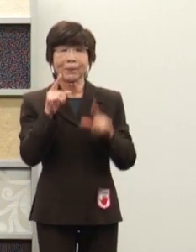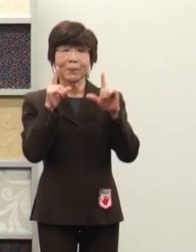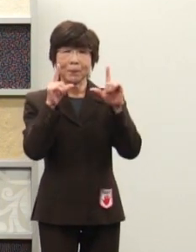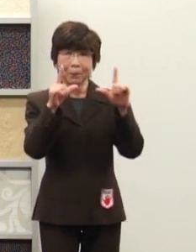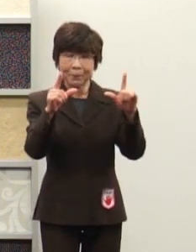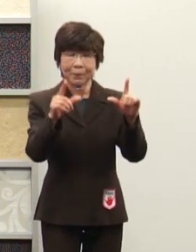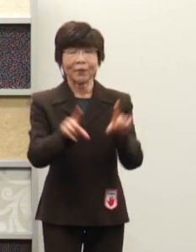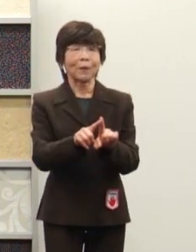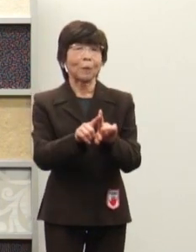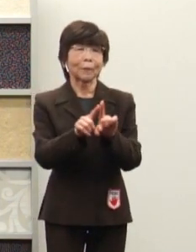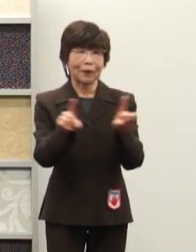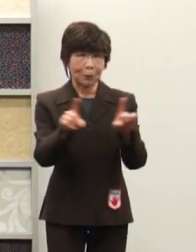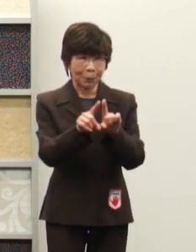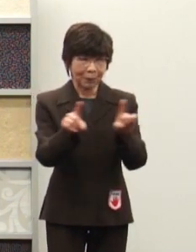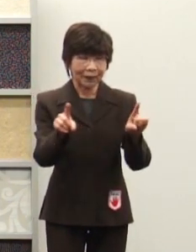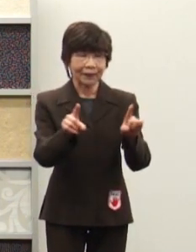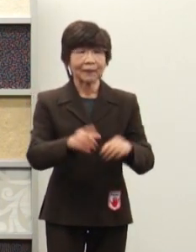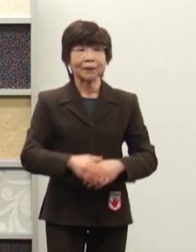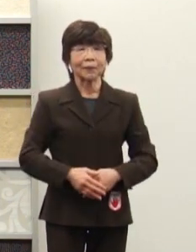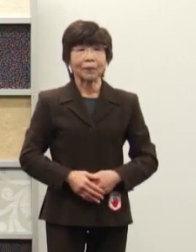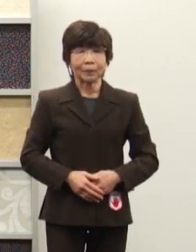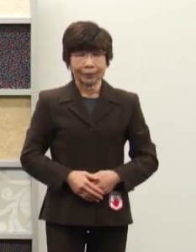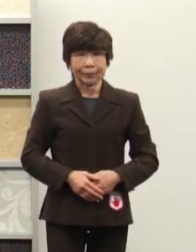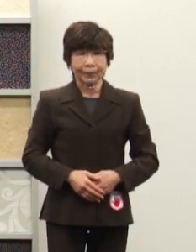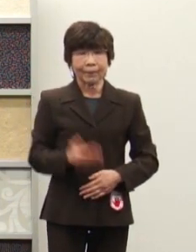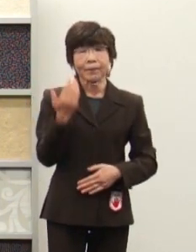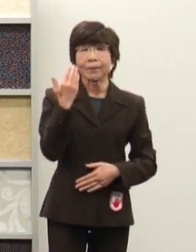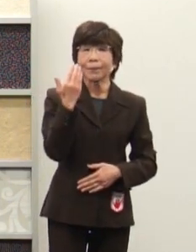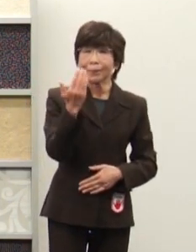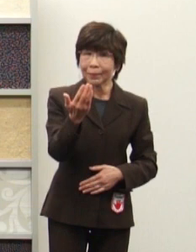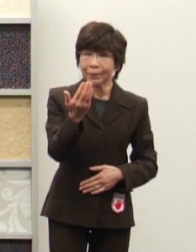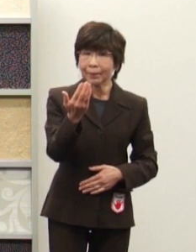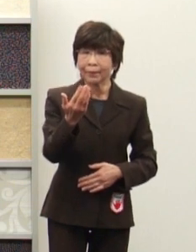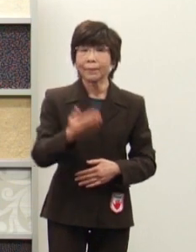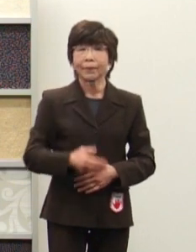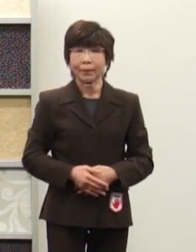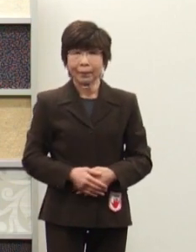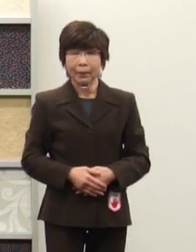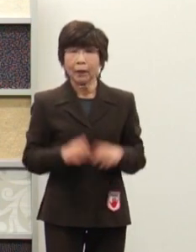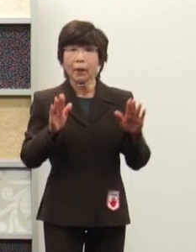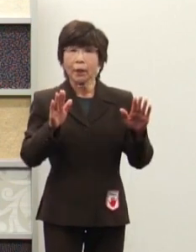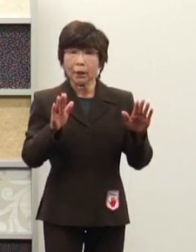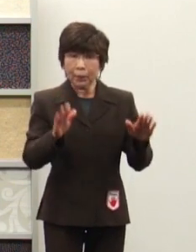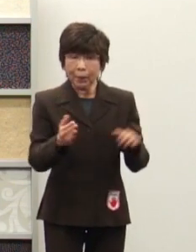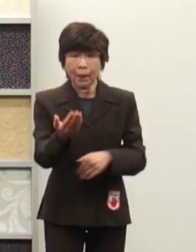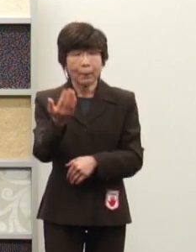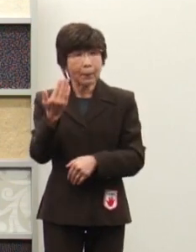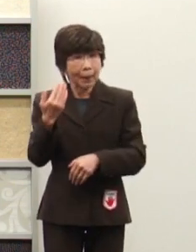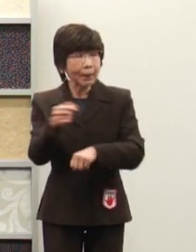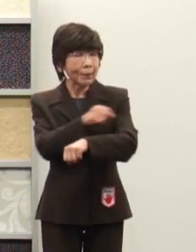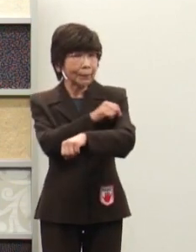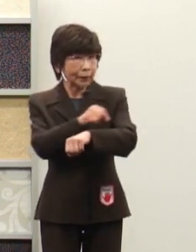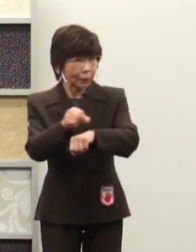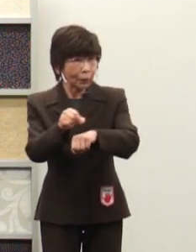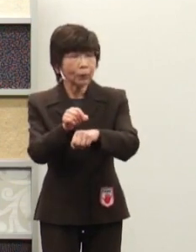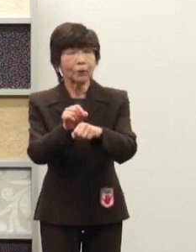感染状況においてその部分、今私が、お伺いしたもともと臨時特別の要請だった内容につい